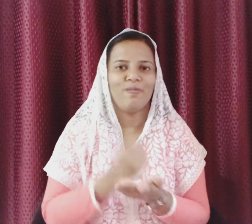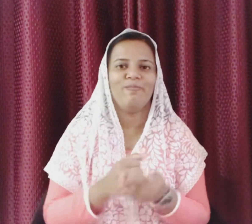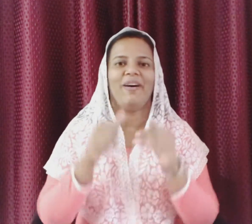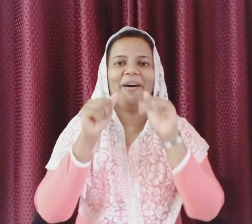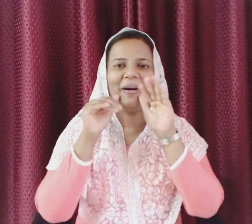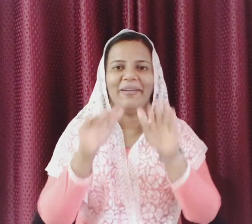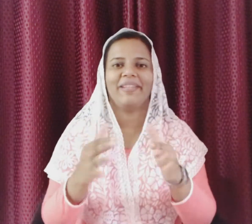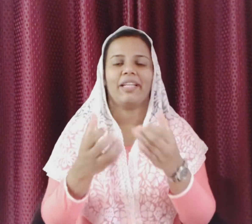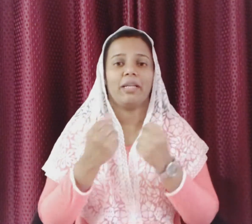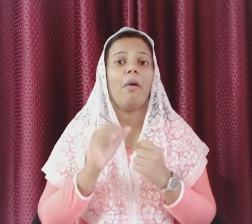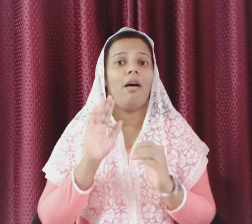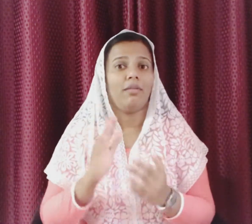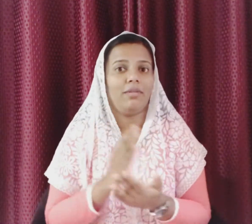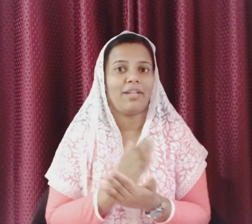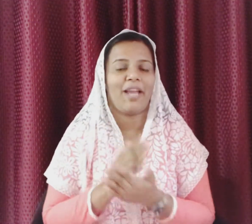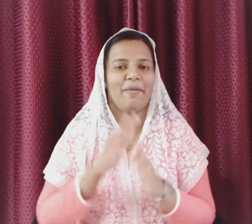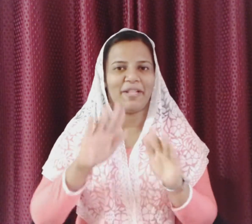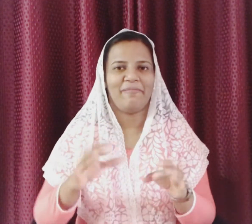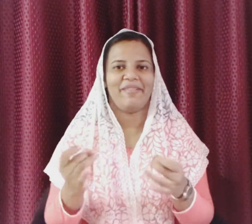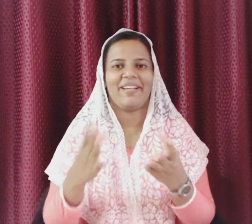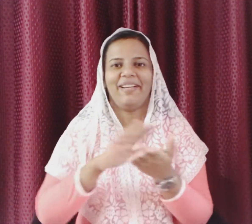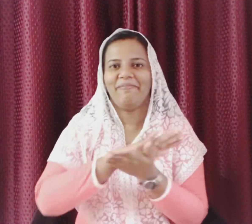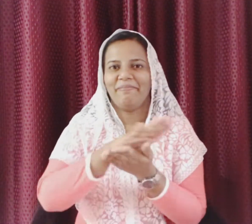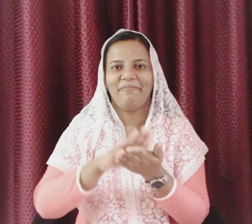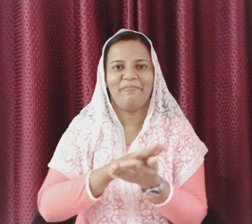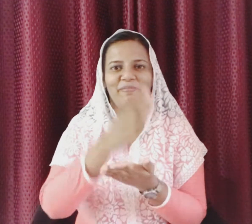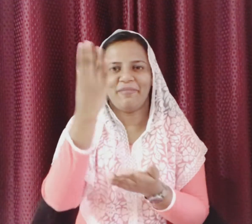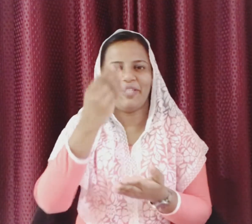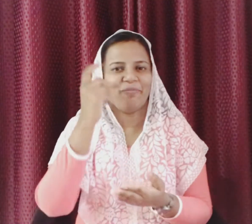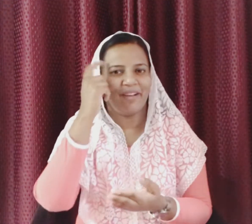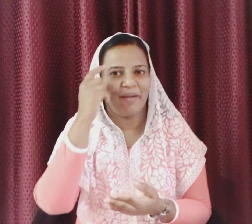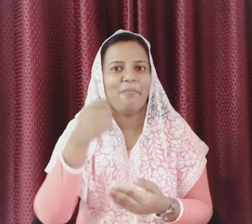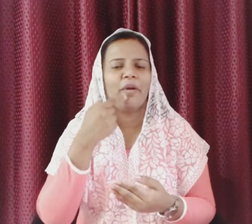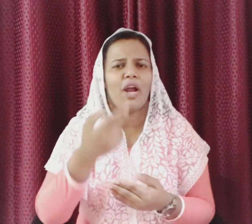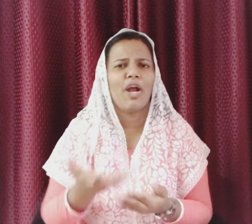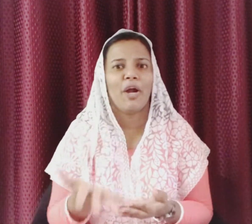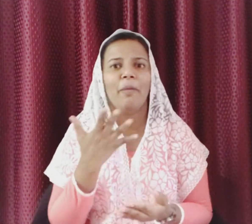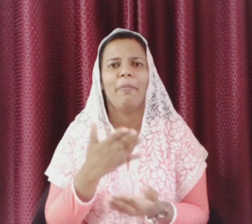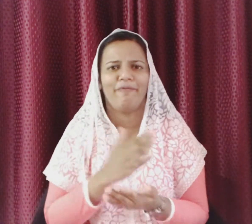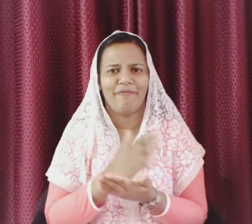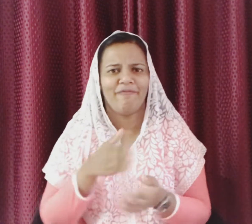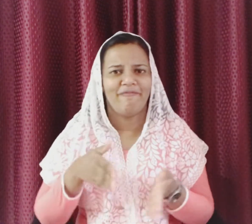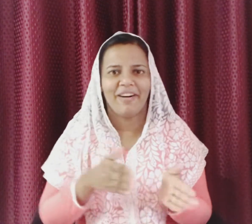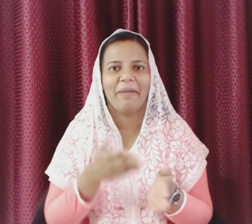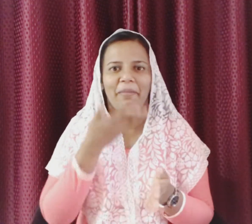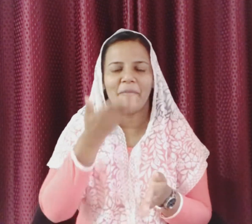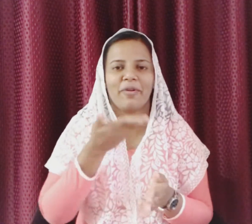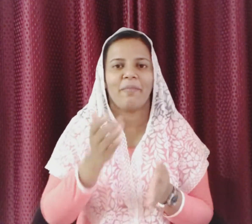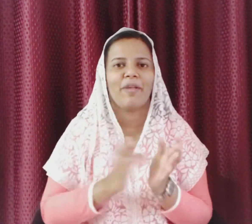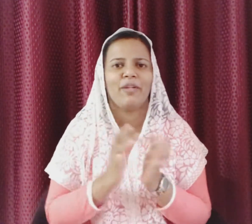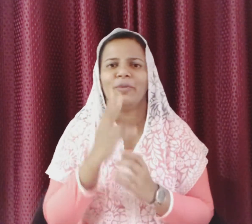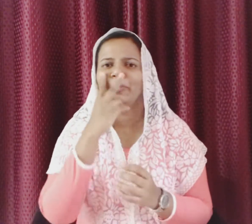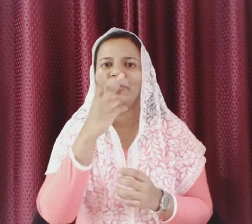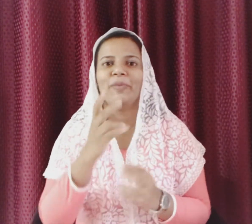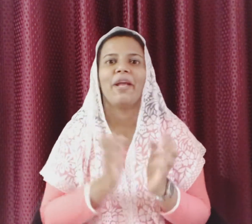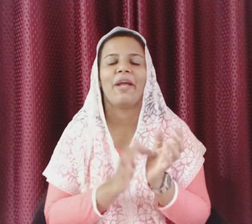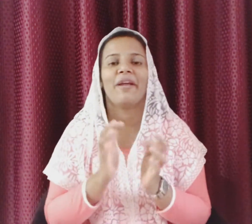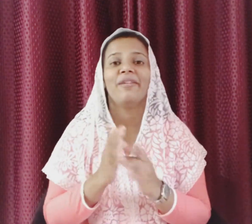അഭിവൃദ്ധി പ്രാപിക്കും. അതുകൊണ്ട് ഇന്ന് പകൽക്കാലം പരിശുദ്ധാത്മാവ് നമുക്ക് ആലോചന പറഞ്ഞു തരിക, സിമ്പിൾ മെത്തേഡ് പറഞ്ഞു തരിക. കർത്താവിങ്കിലേക്ക് തിരിഞ്ഞു, കർത്താവ് നിങ്ങൾക്ക്